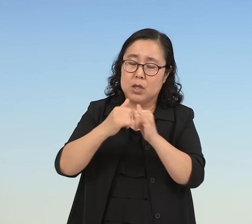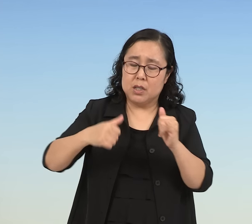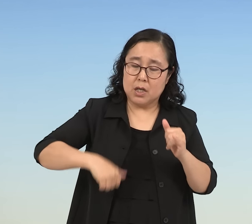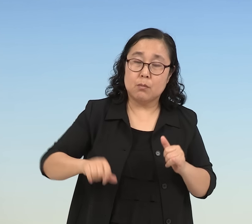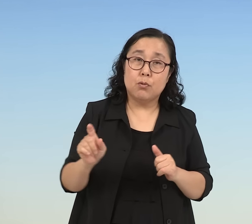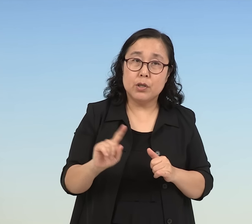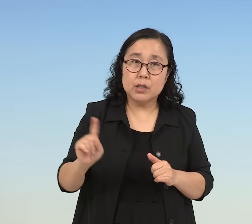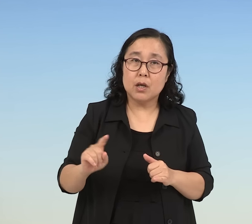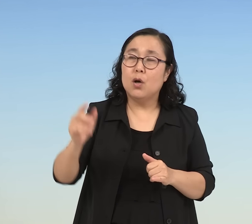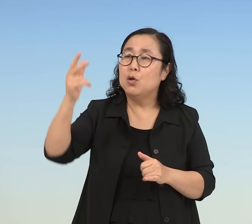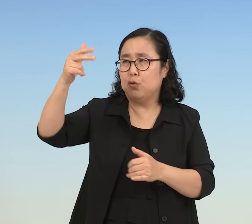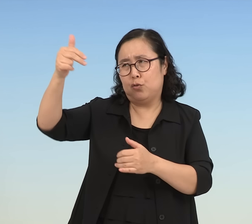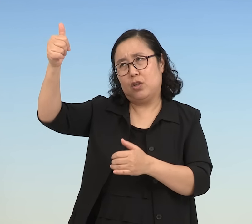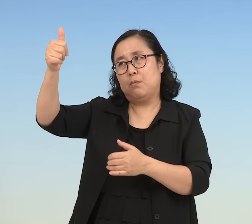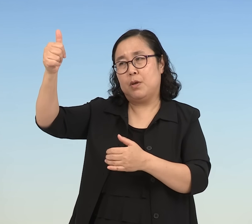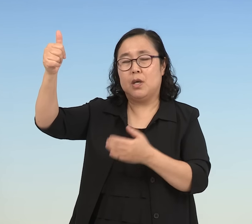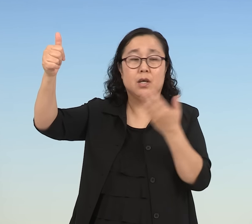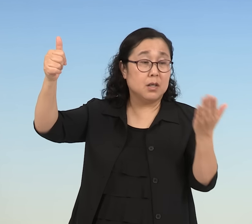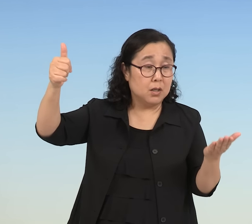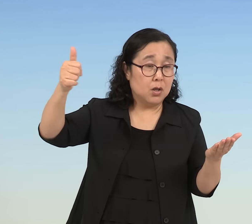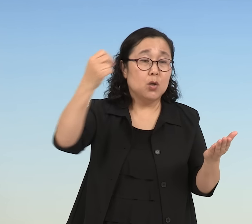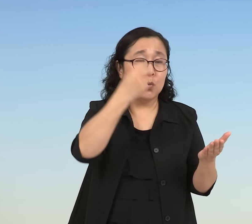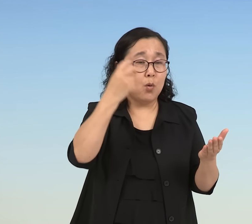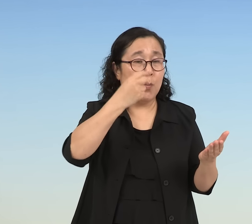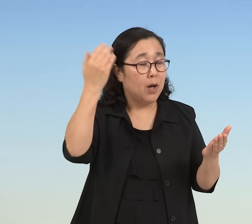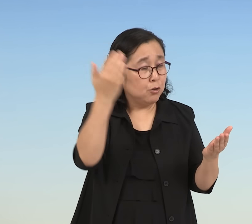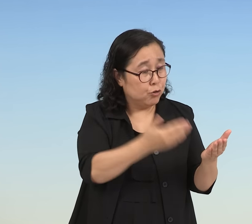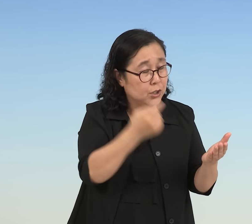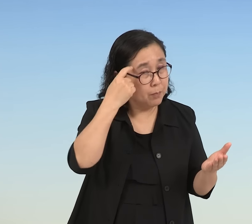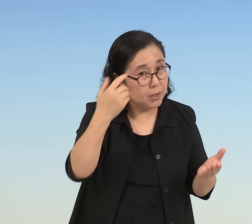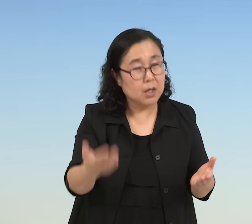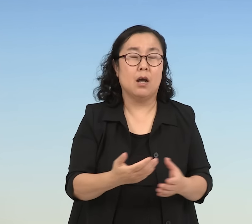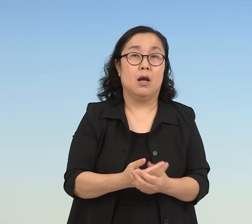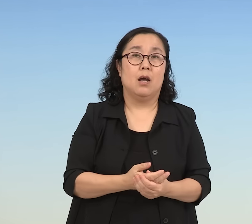인자가 무엇이기에 주께서 그를 돌보시나이까.